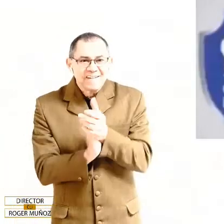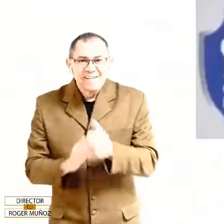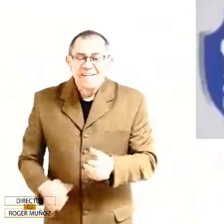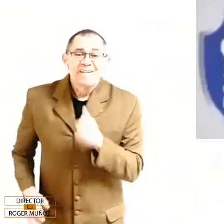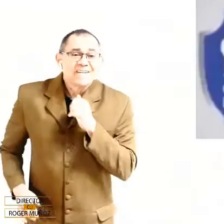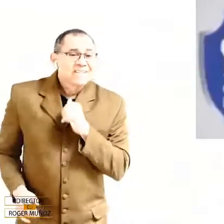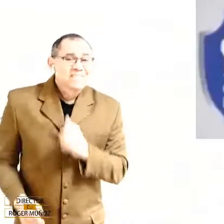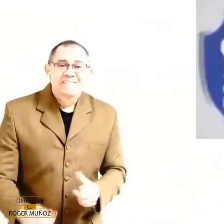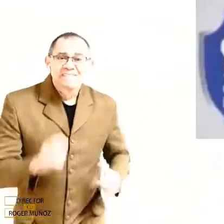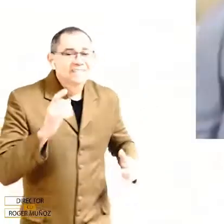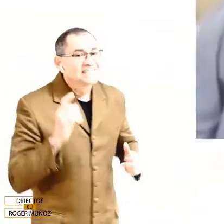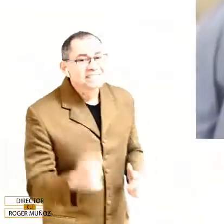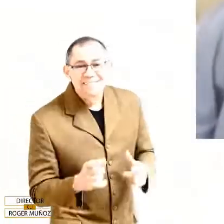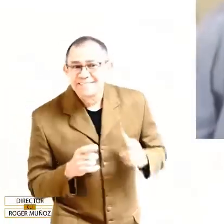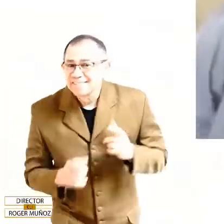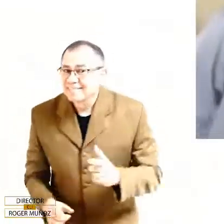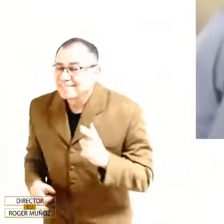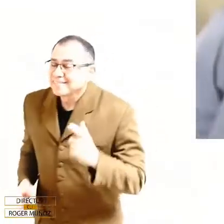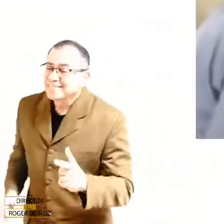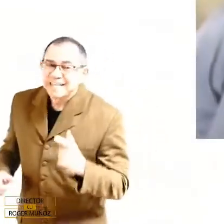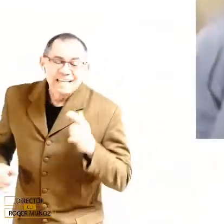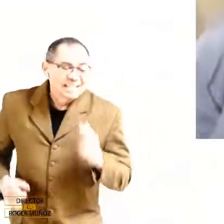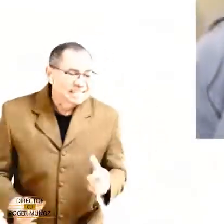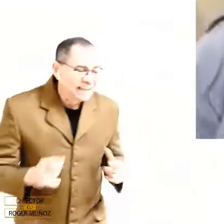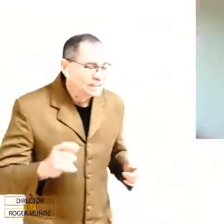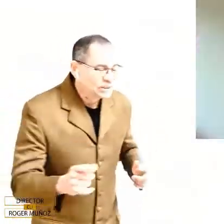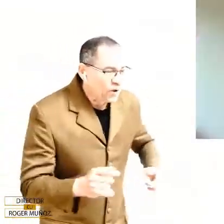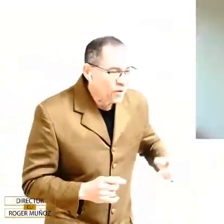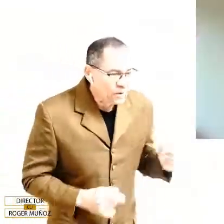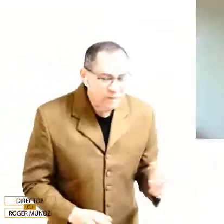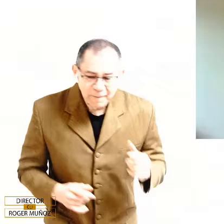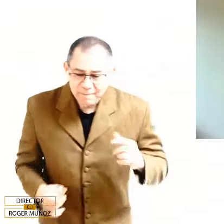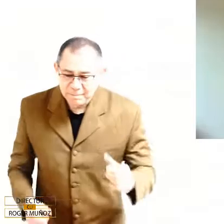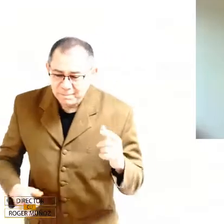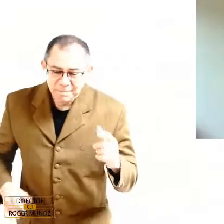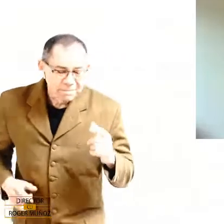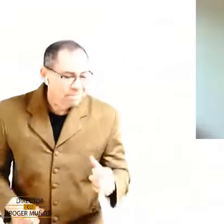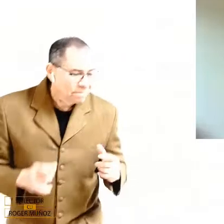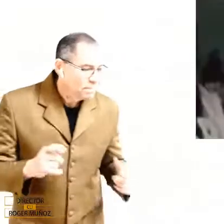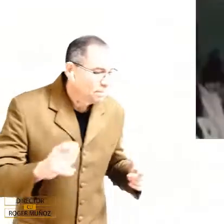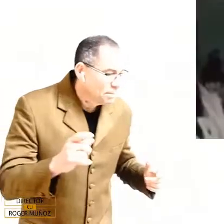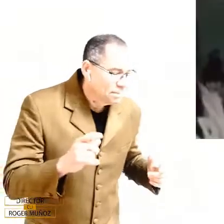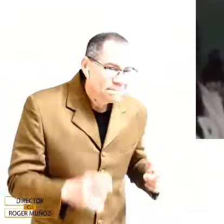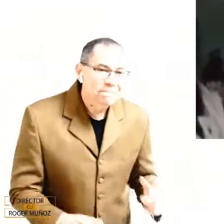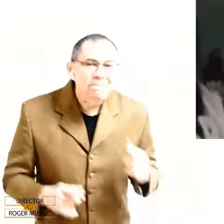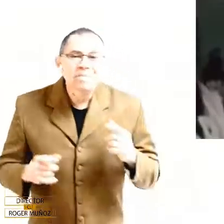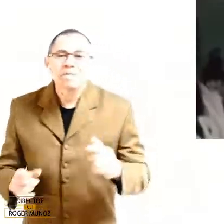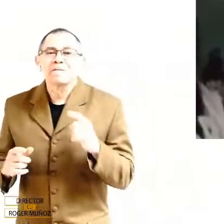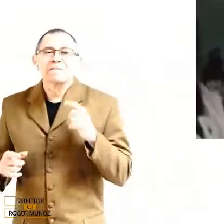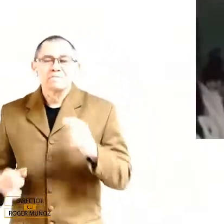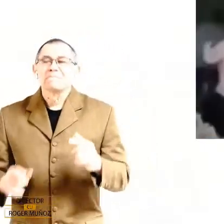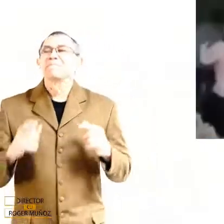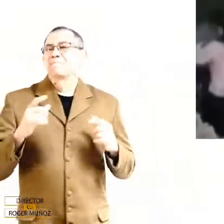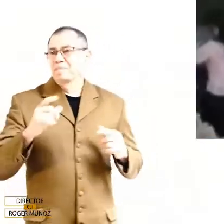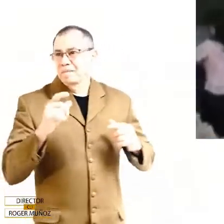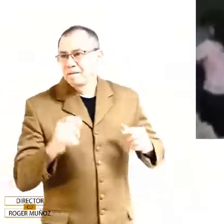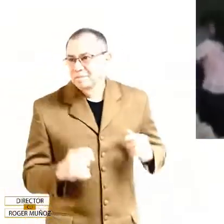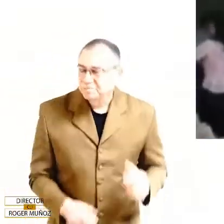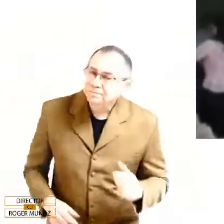Y no te canses de predicar. Santo. Que las señales te